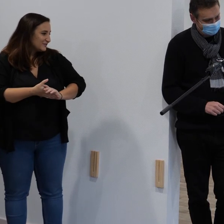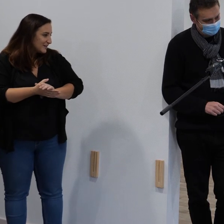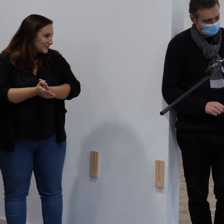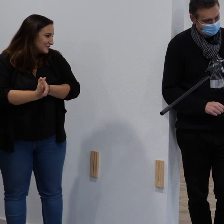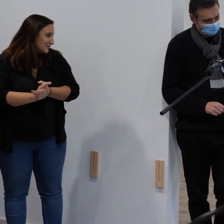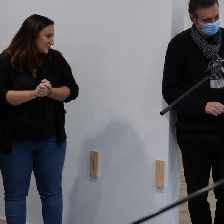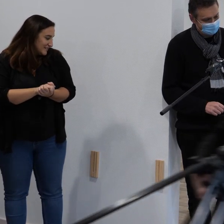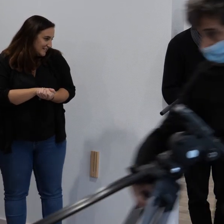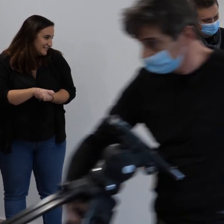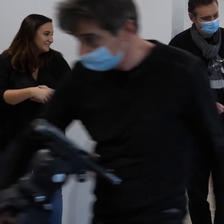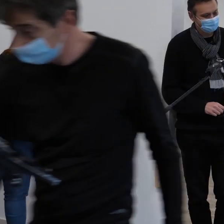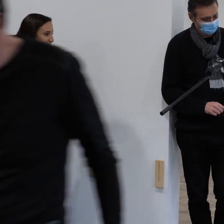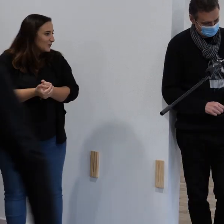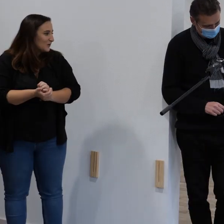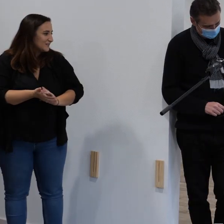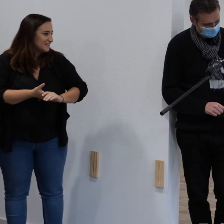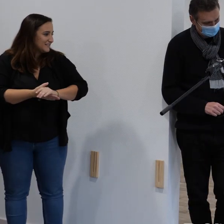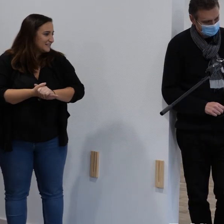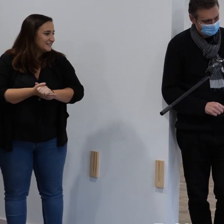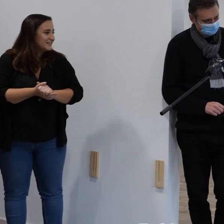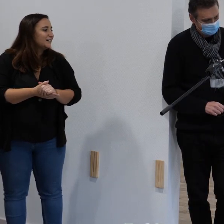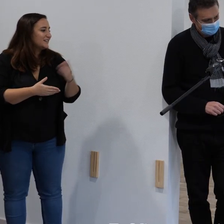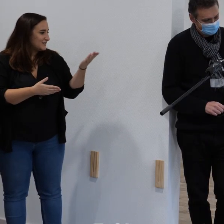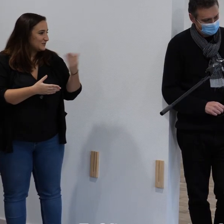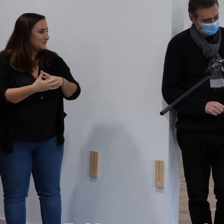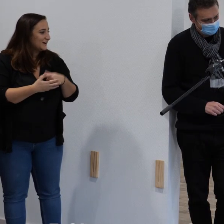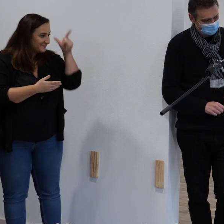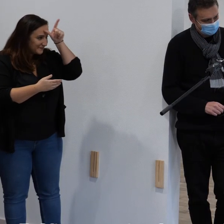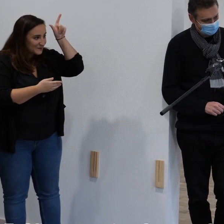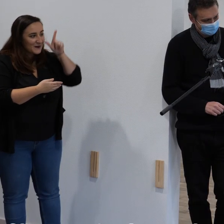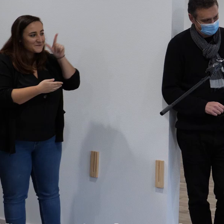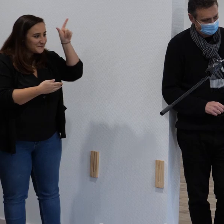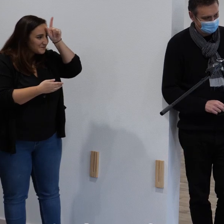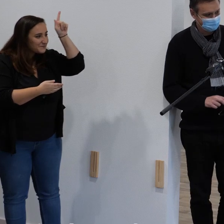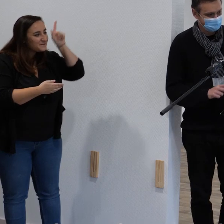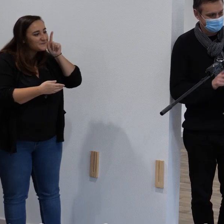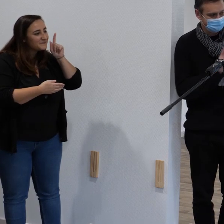En fait, on nous a trouvé un nom signe, un nom en langue des signes, et c'est celui-là.